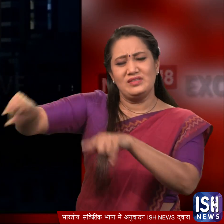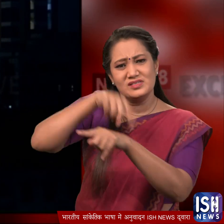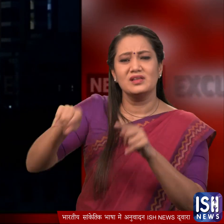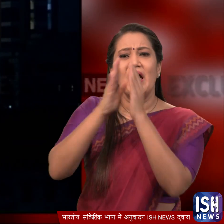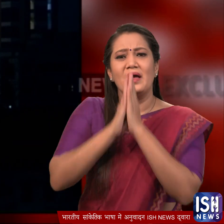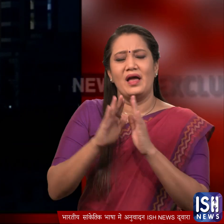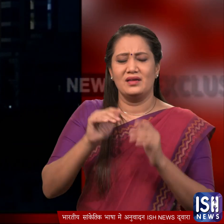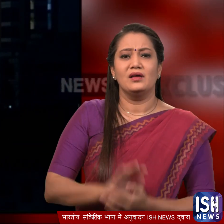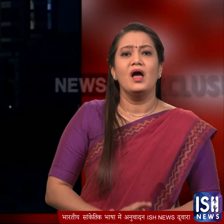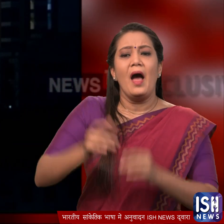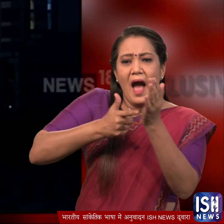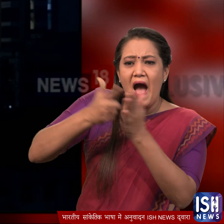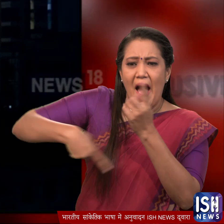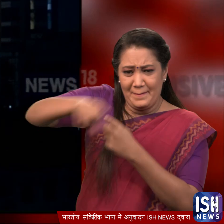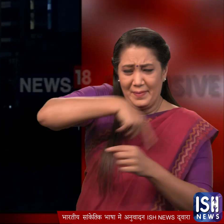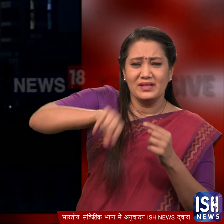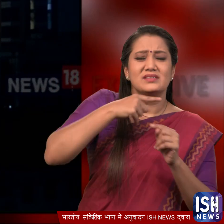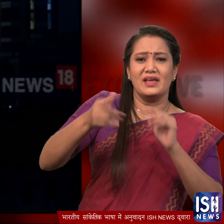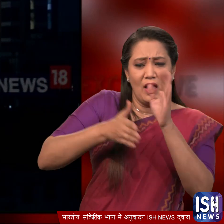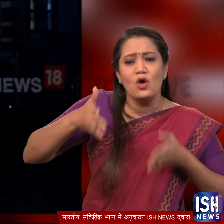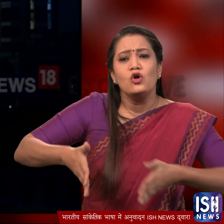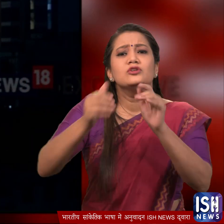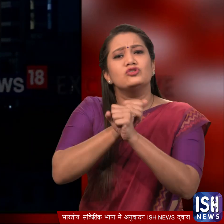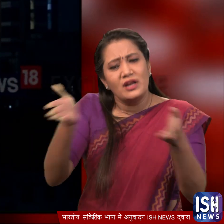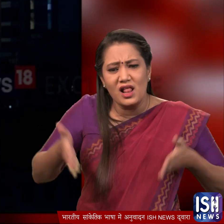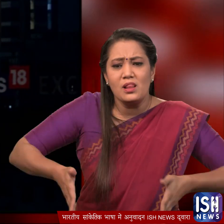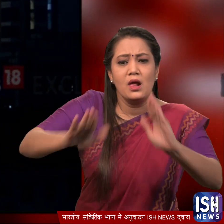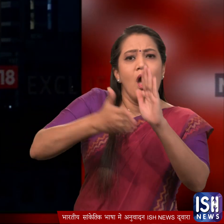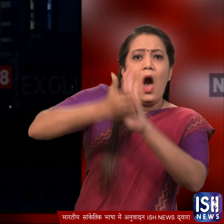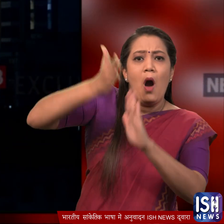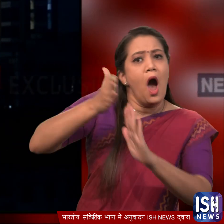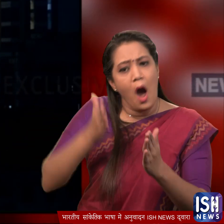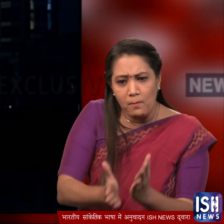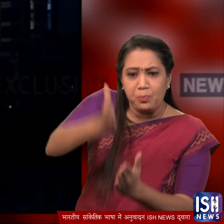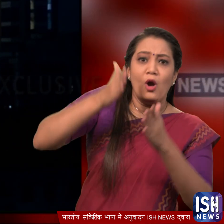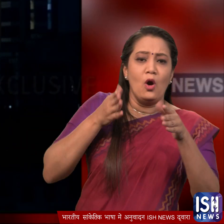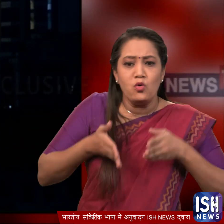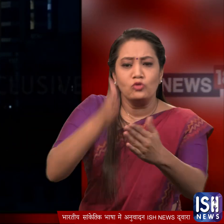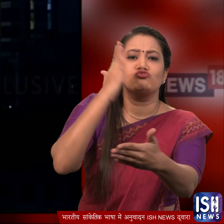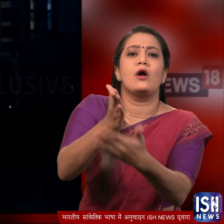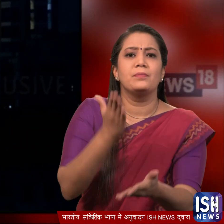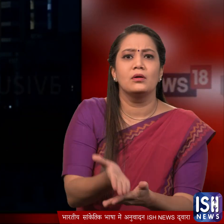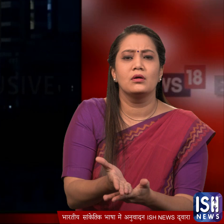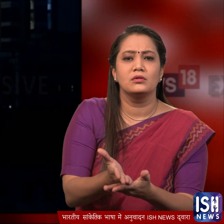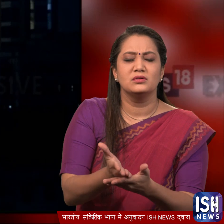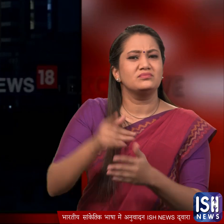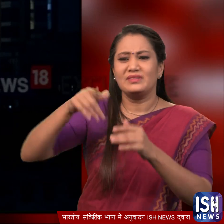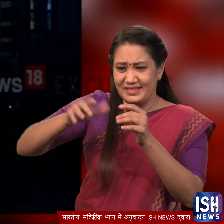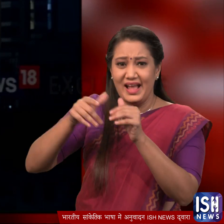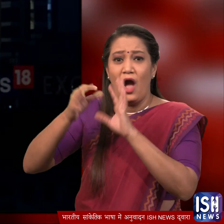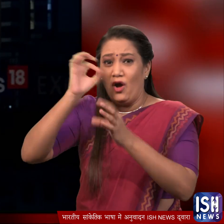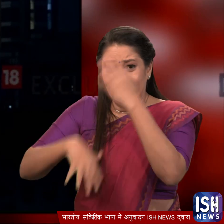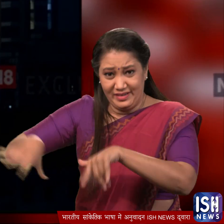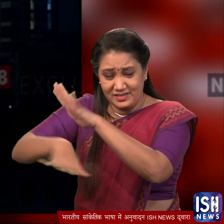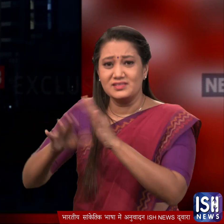की है। आश्रम के पास बसे गांवों के लोगों का आरोप था कि सार्वजनिक रास्ते को दीवार बनाकर बंद कर दिया गया है, जबकि आश्रम से जुड़े लोग इसे